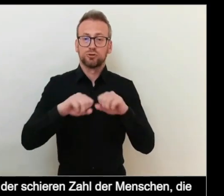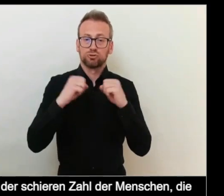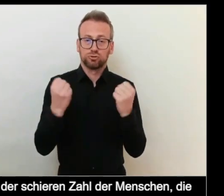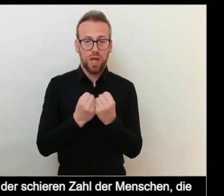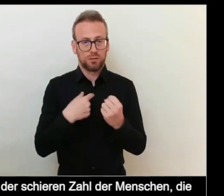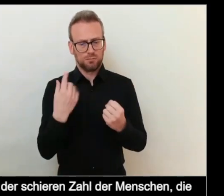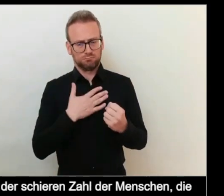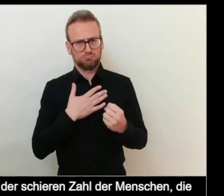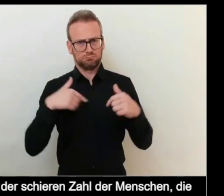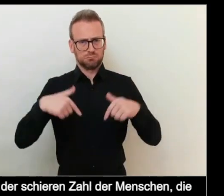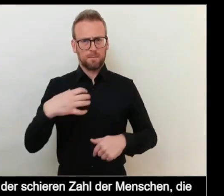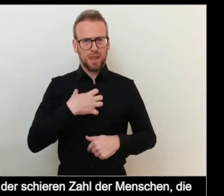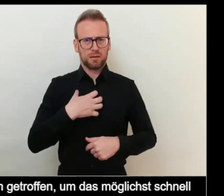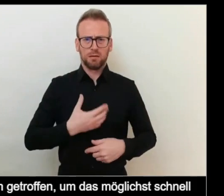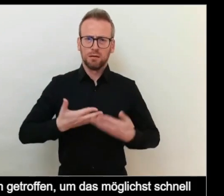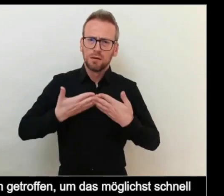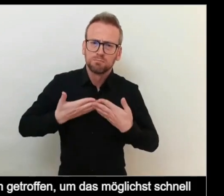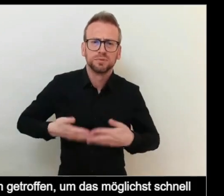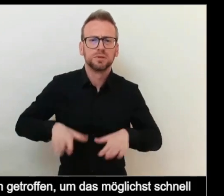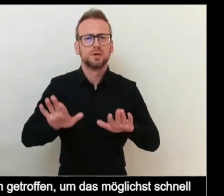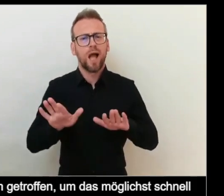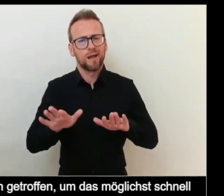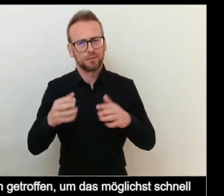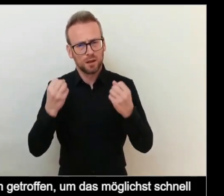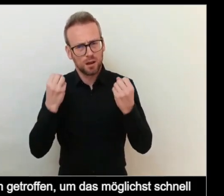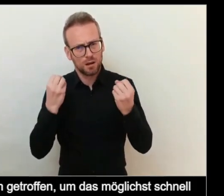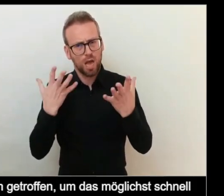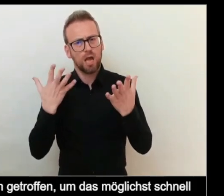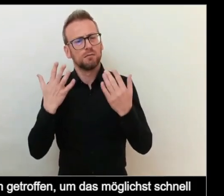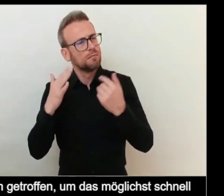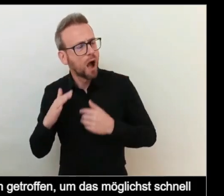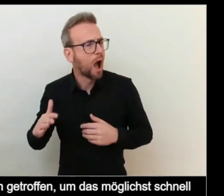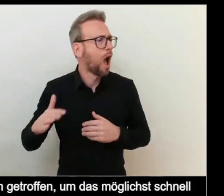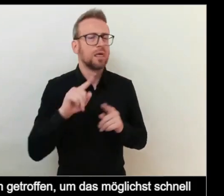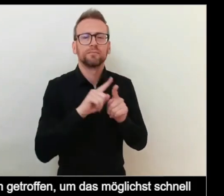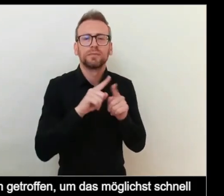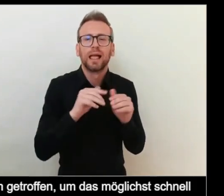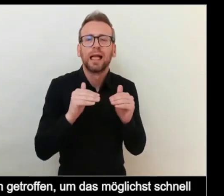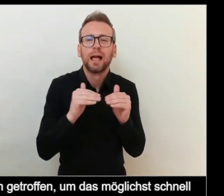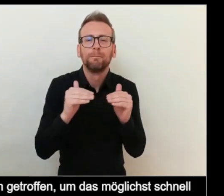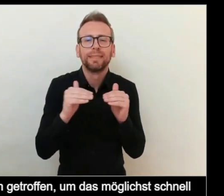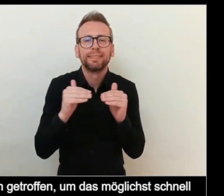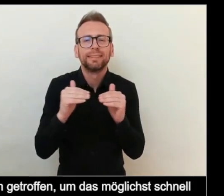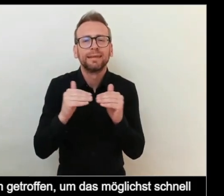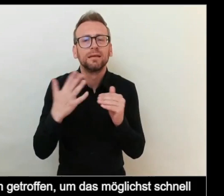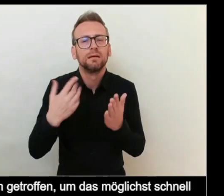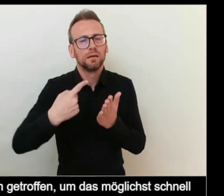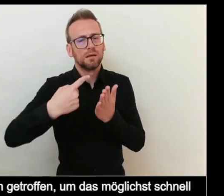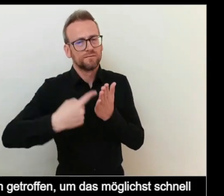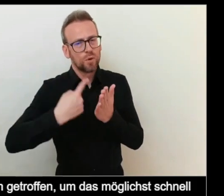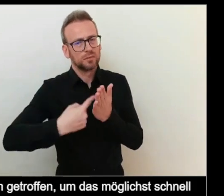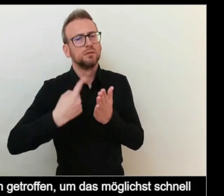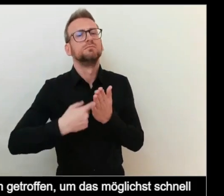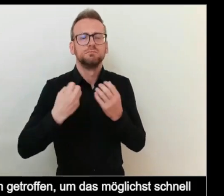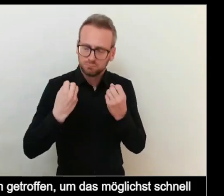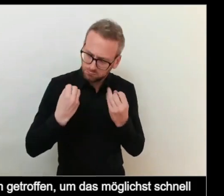seine Behörden bis hinunter zu den Kreisverwaltungsbehörden, die sehr intensiv eingebunden sind, die ganze Arbeit natürlich